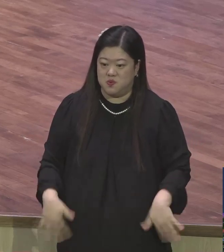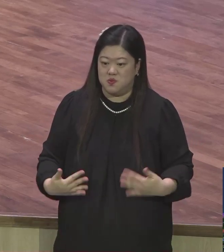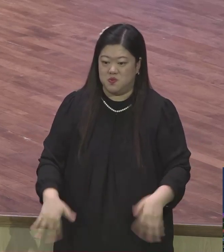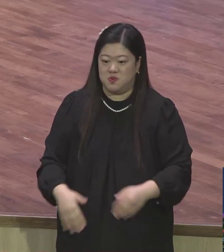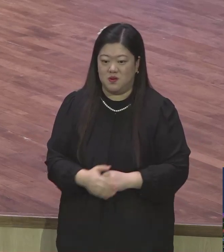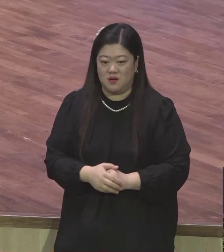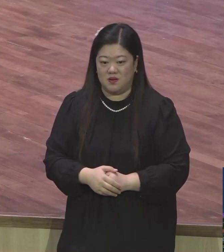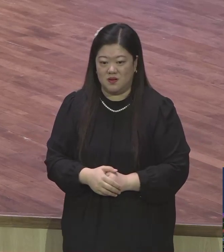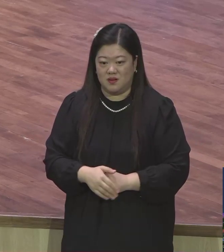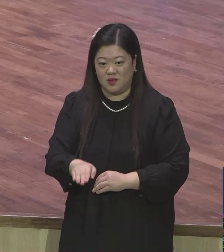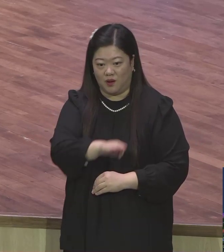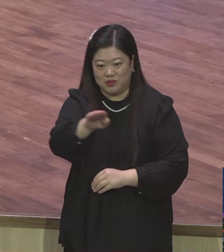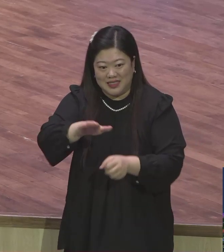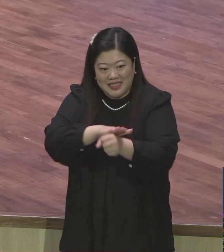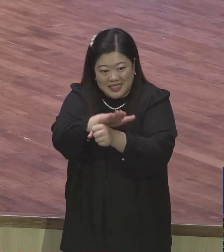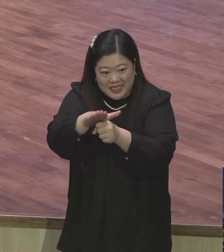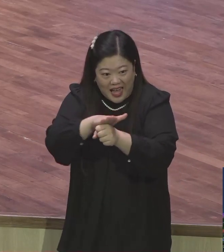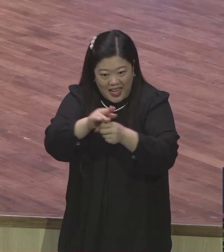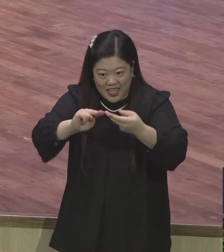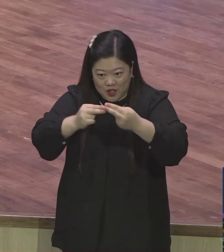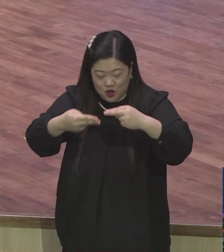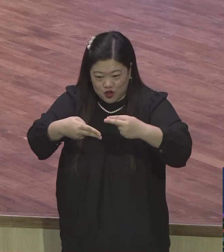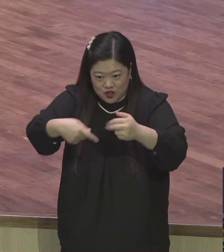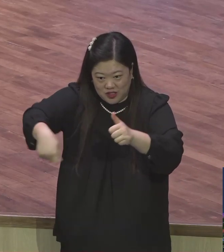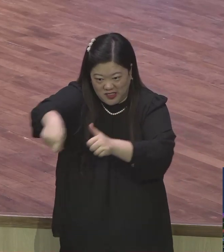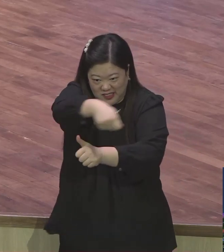사랑의 줄로 잡으라는 줄 믿으시기 바랍니다.